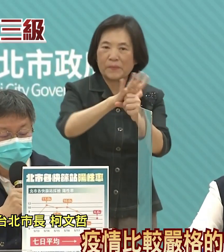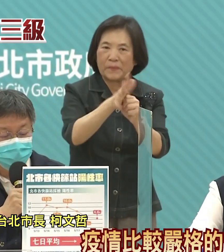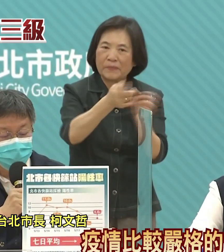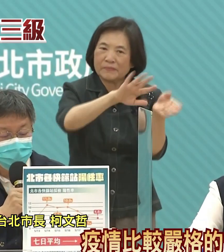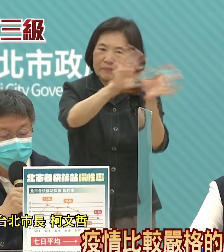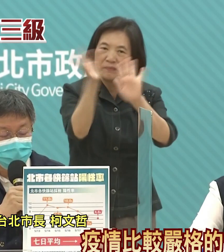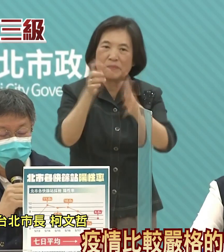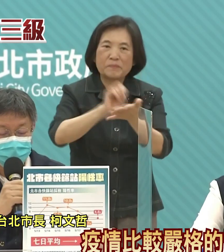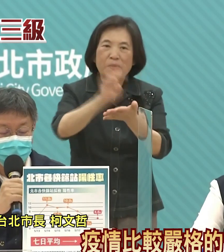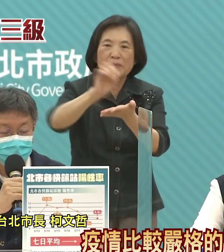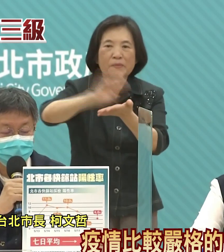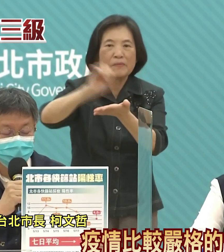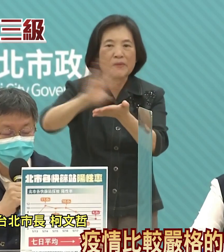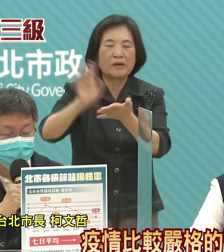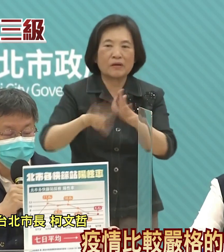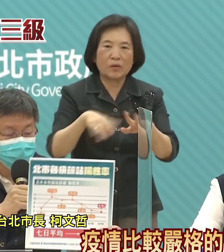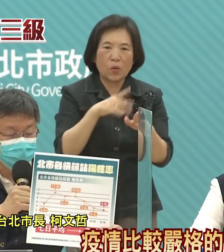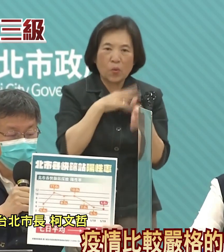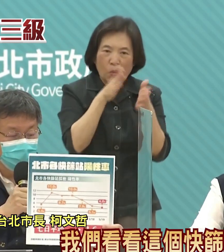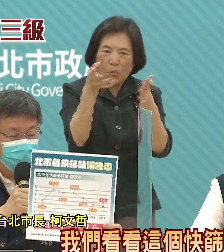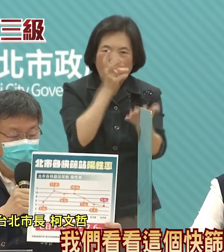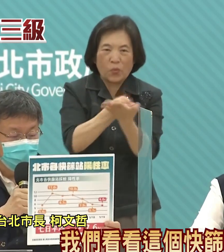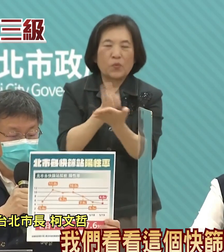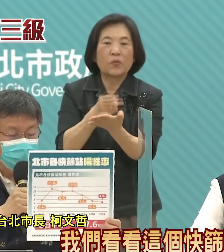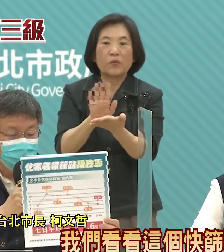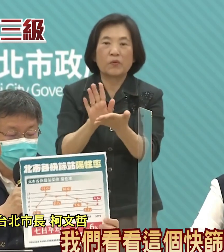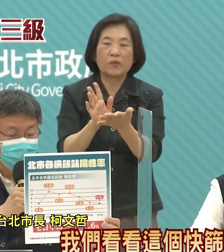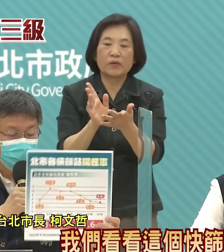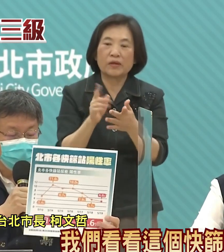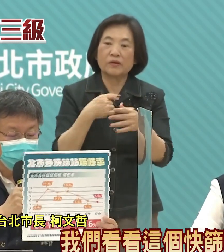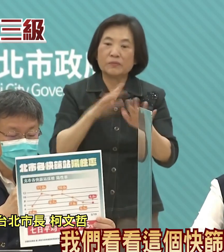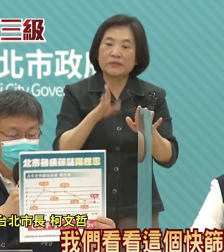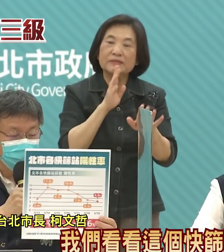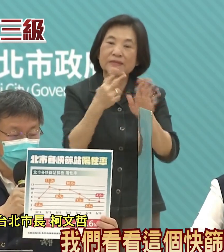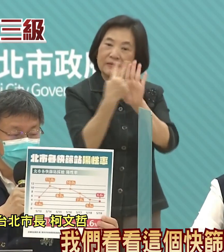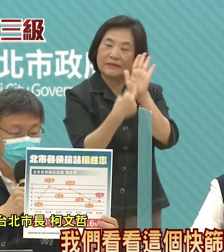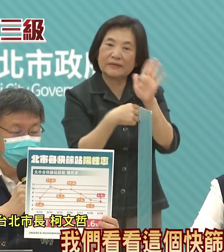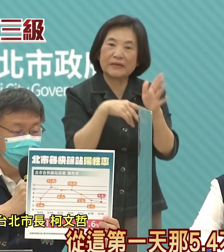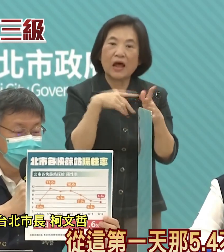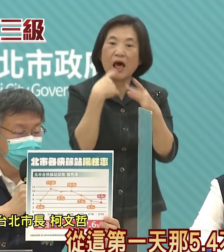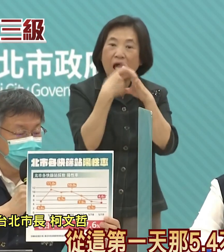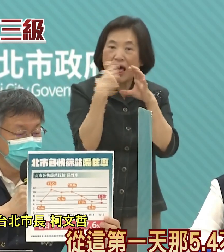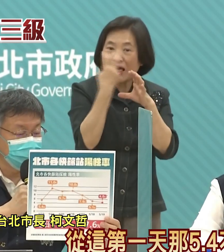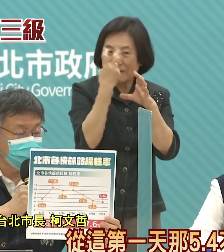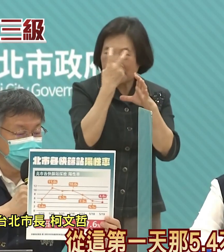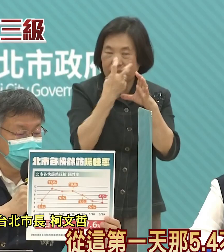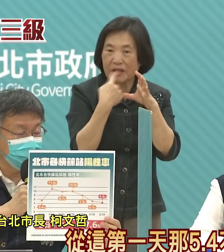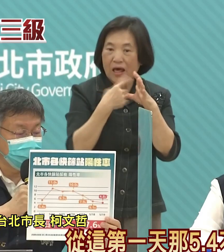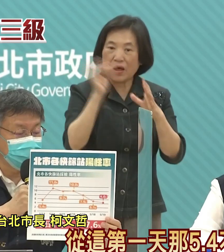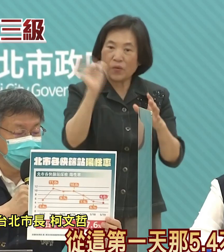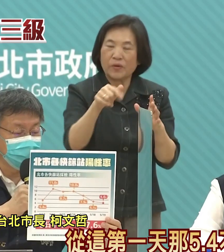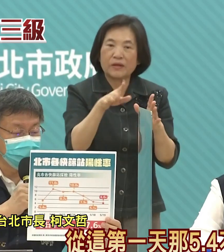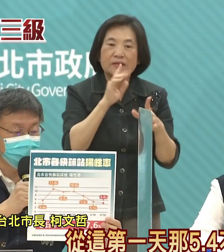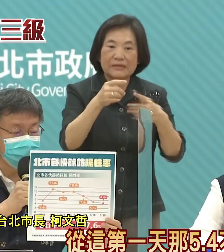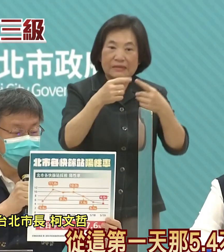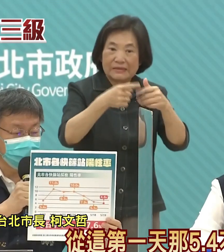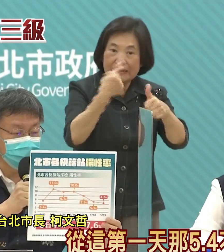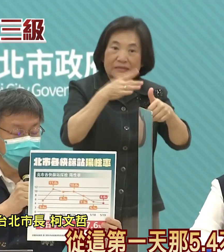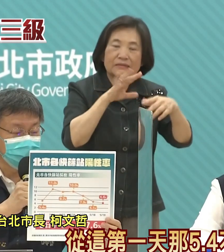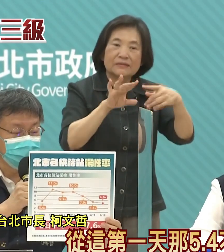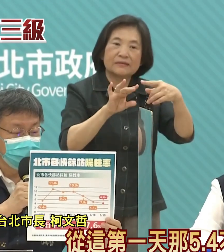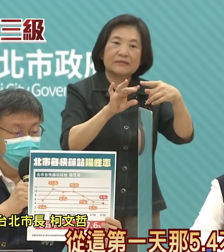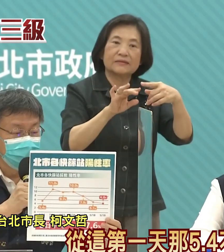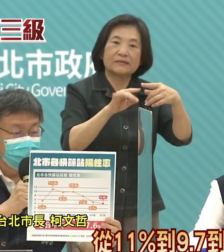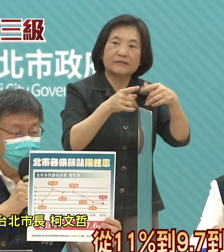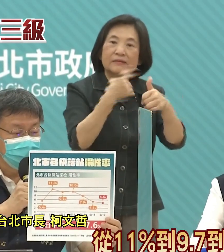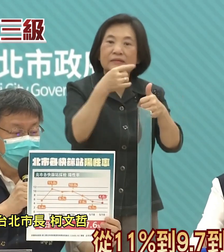种疫情比较严格的管制，我们看看这个快筛的比例，从这一天那个 5.4 不